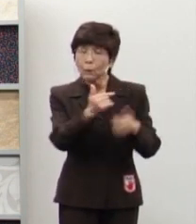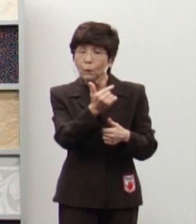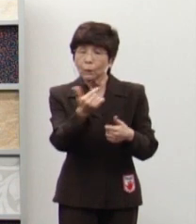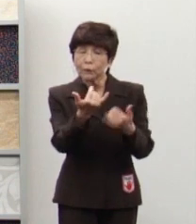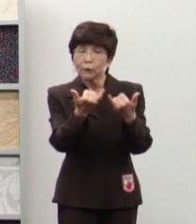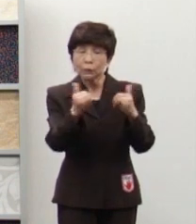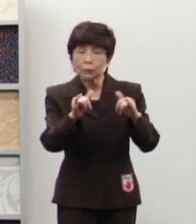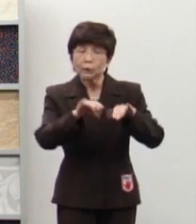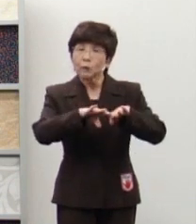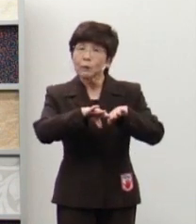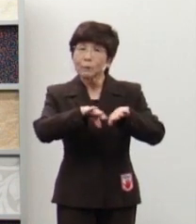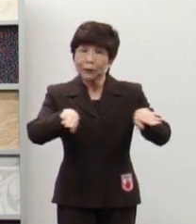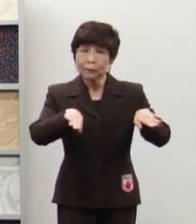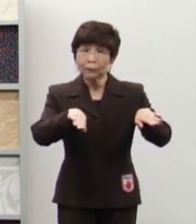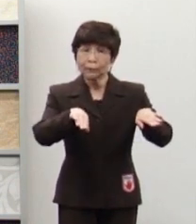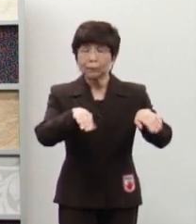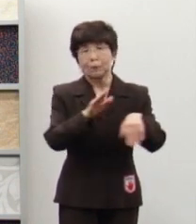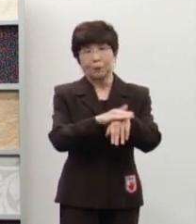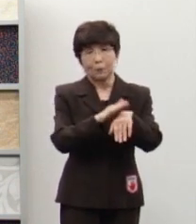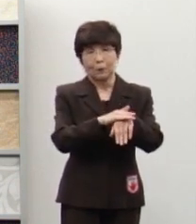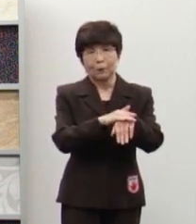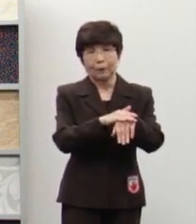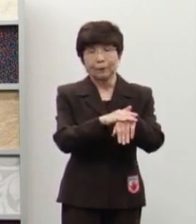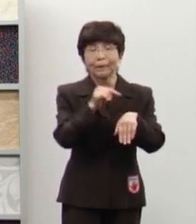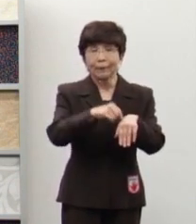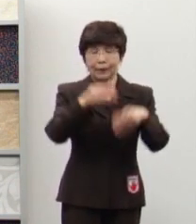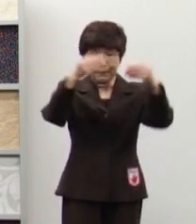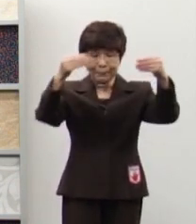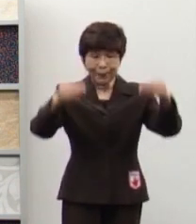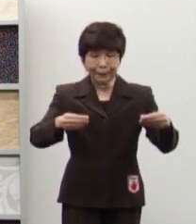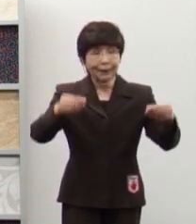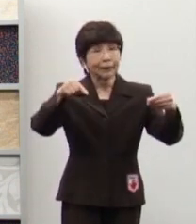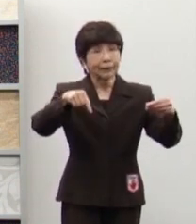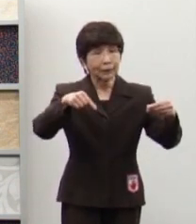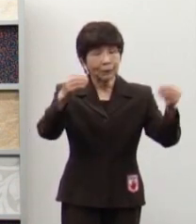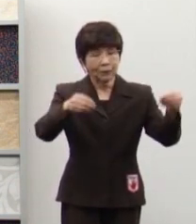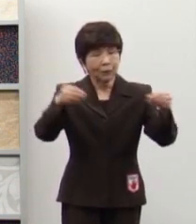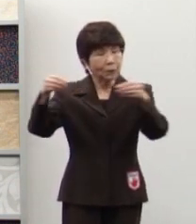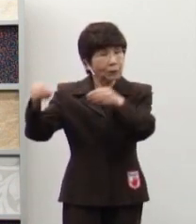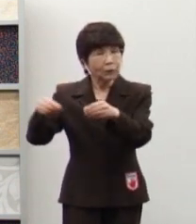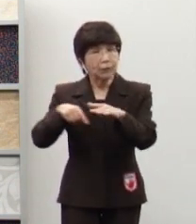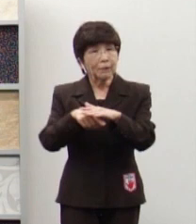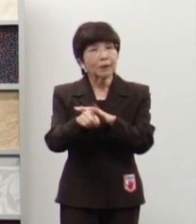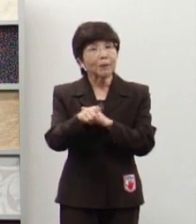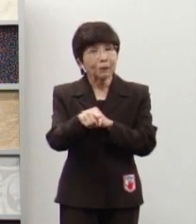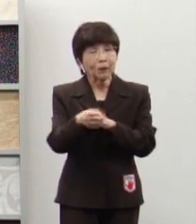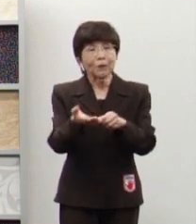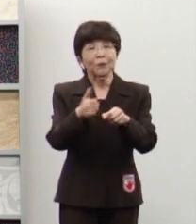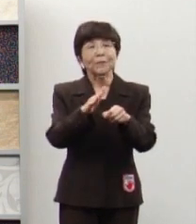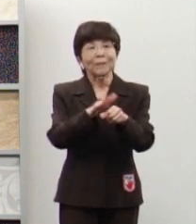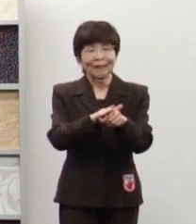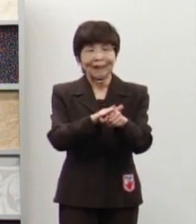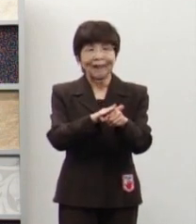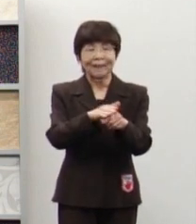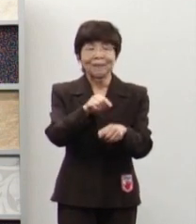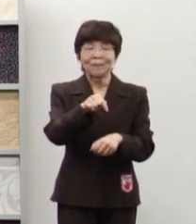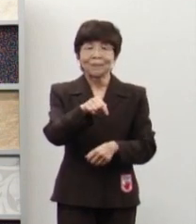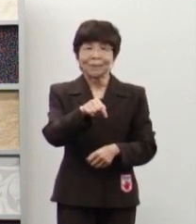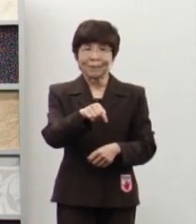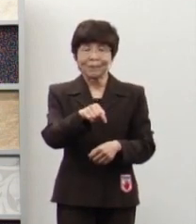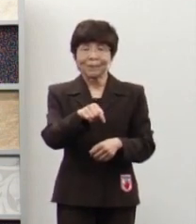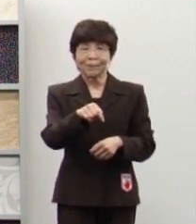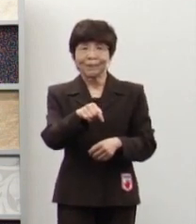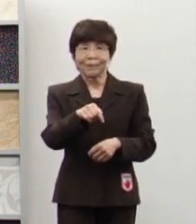夫であります。パーテーションもです、そのための工夫、工夫になっておりますが、まあ、そういう意味ではですね、その